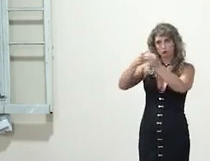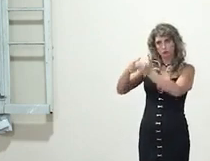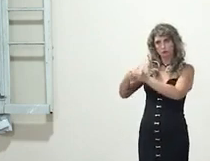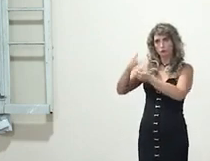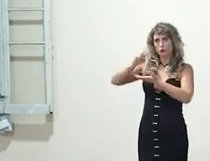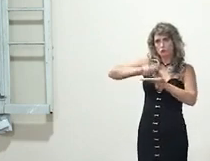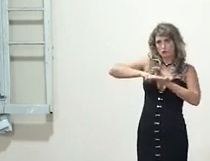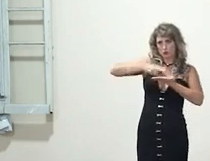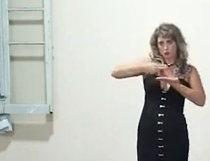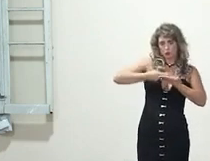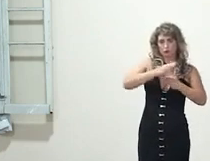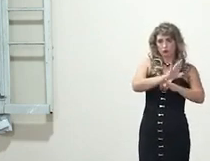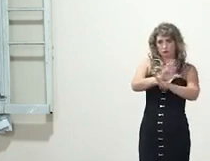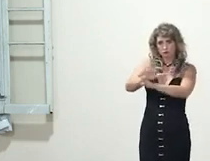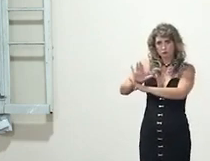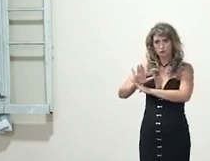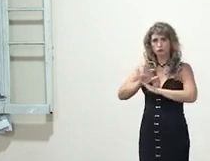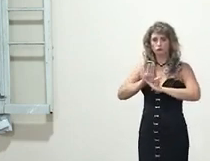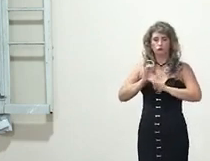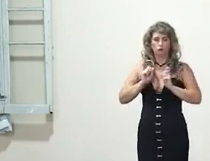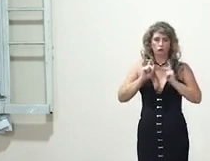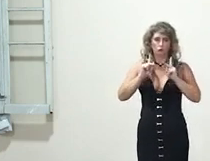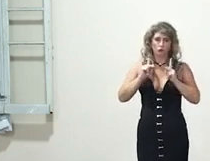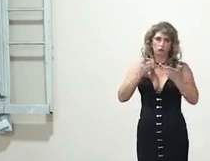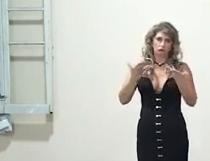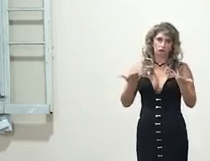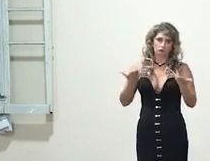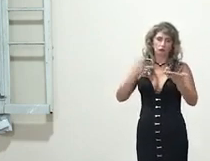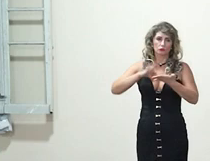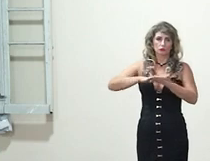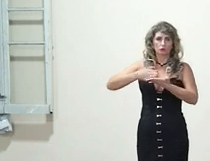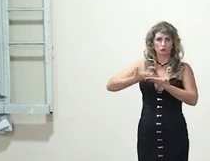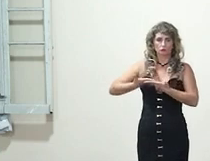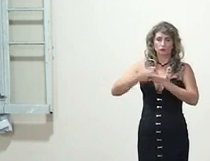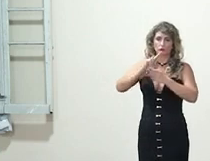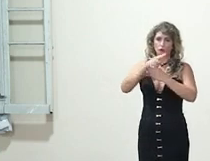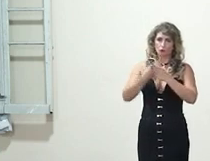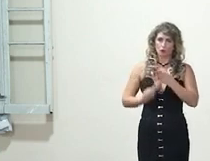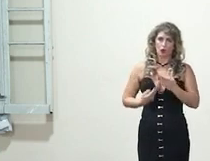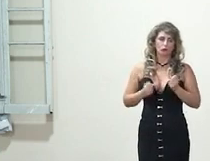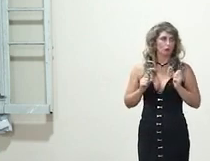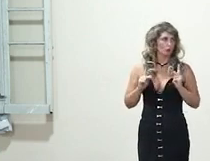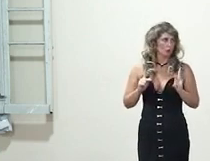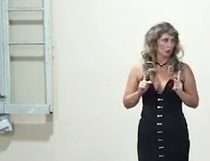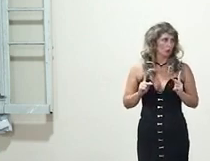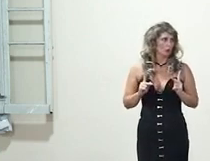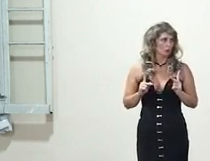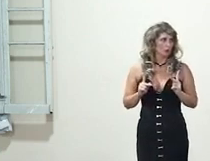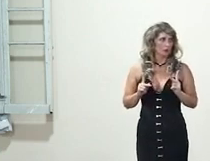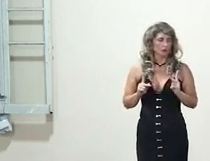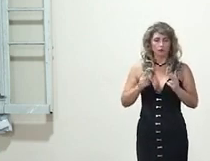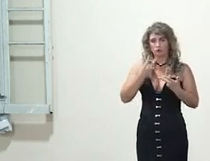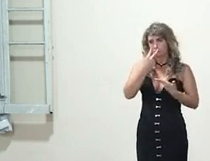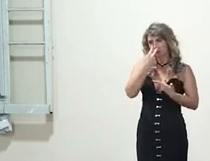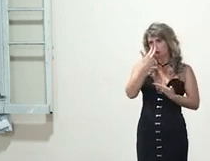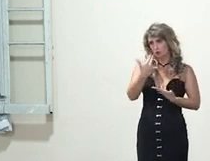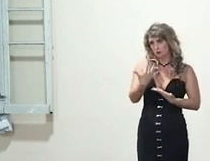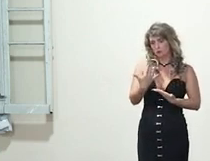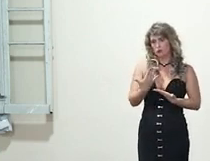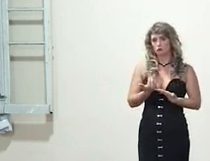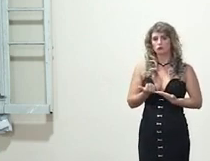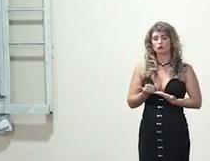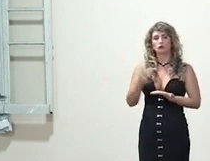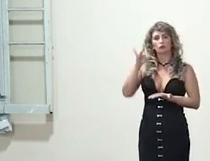tradutores para ajudar, né? Porque ninguém vai contratar esse menino. Mas enfim, eu só acho que é só a questão